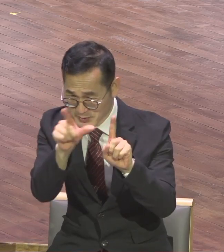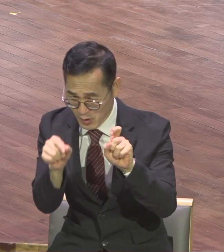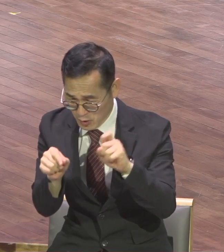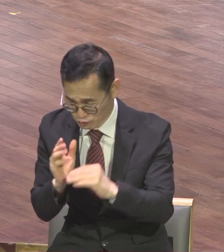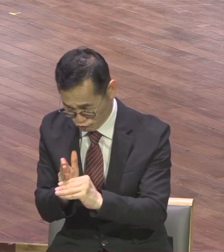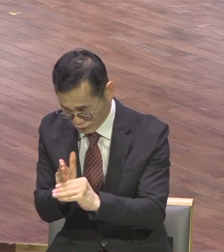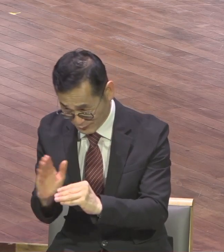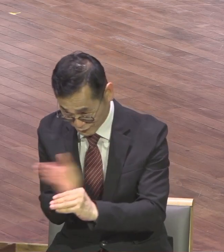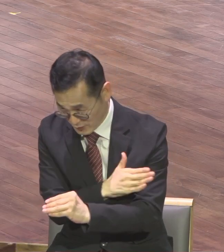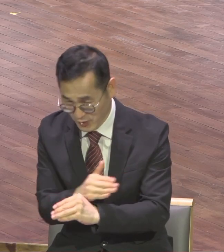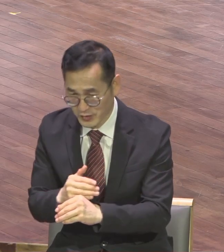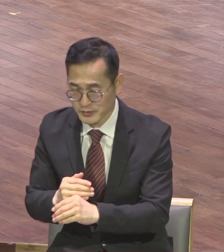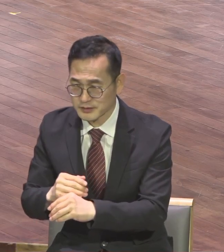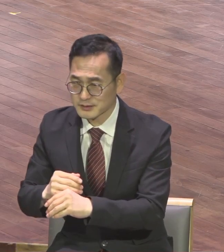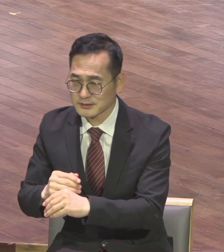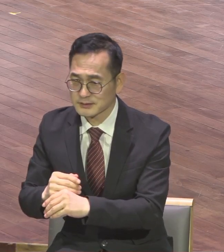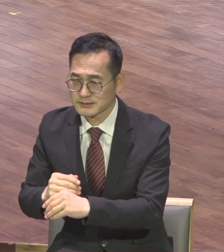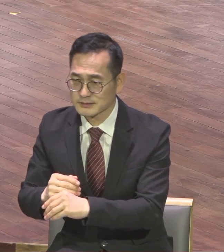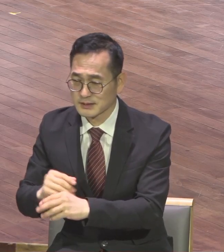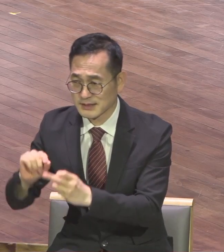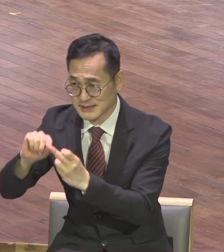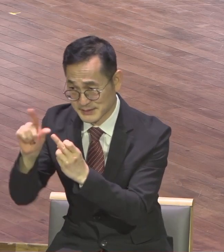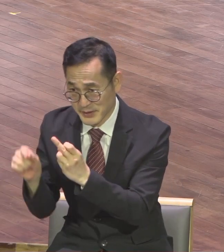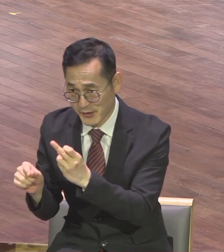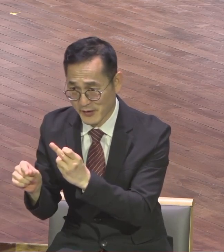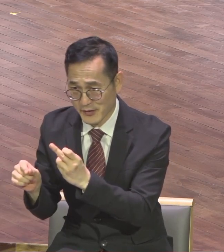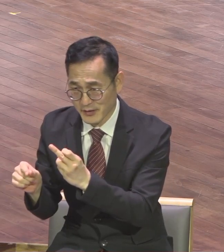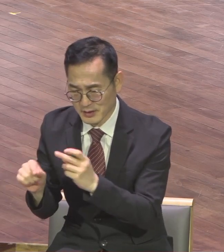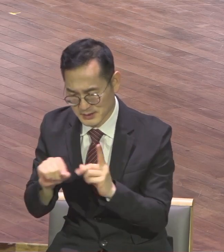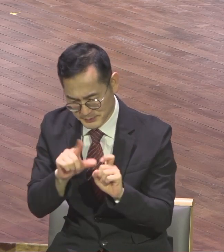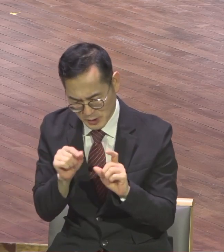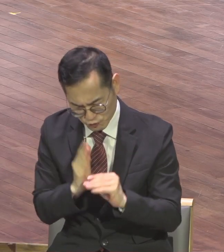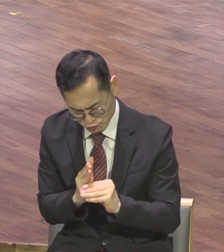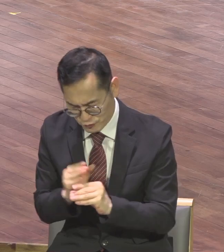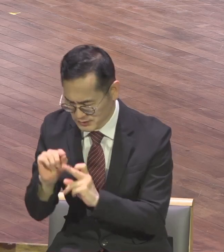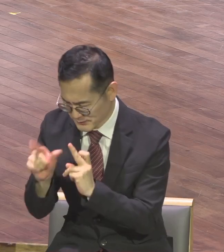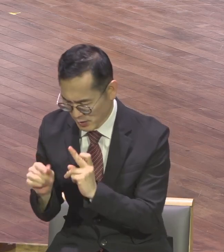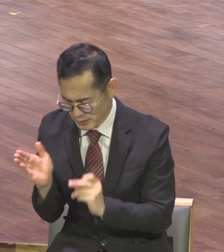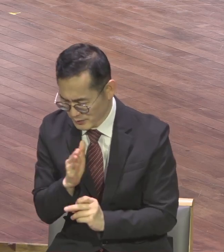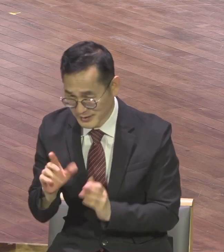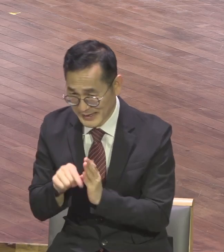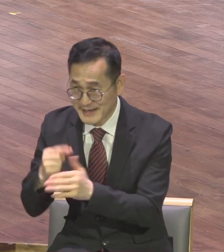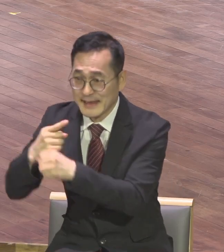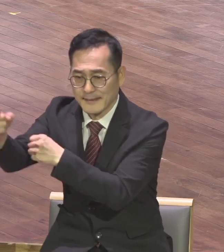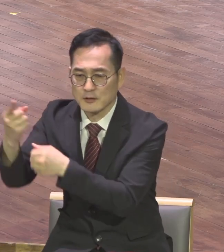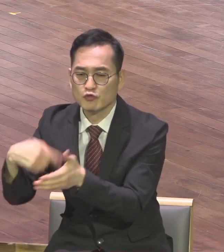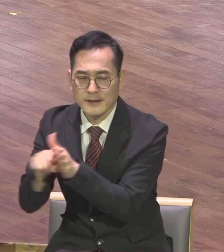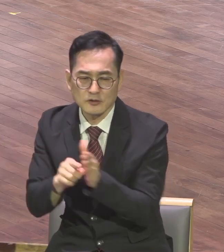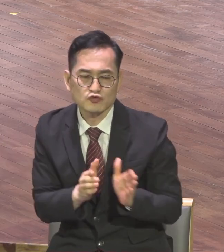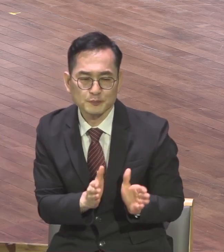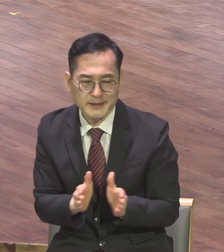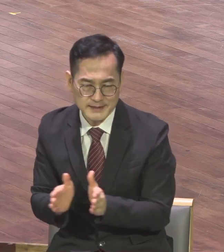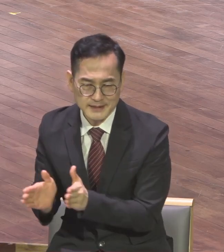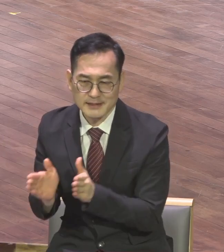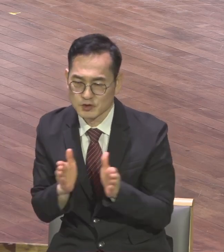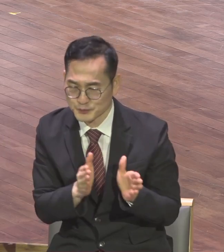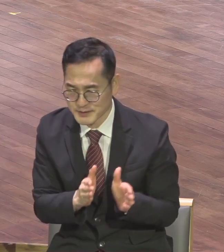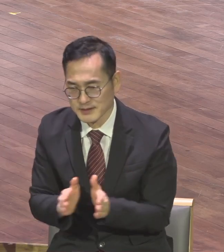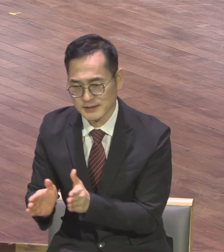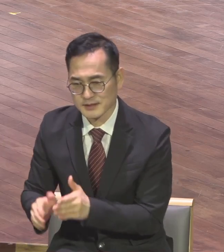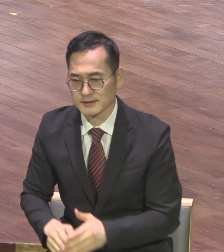이제 12월에 사역할 이런 내년 사역을 위한 플랫폼 구축 기간이 되기